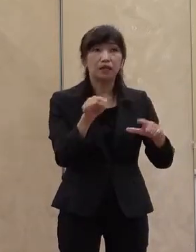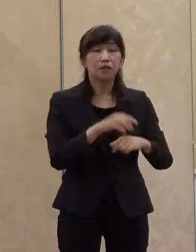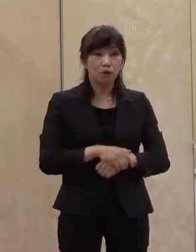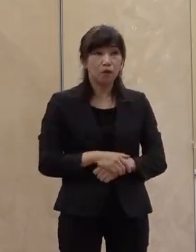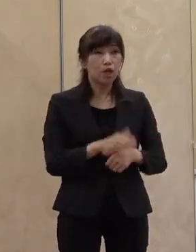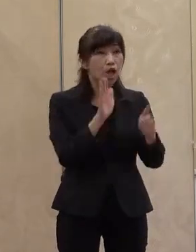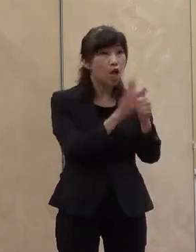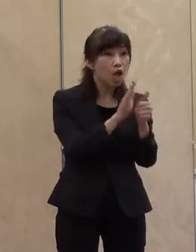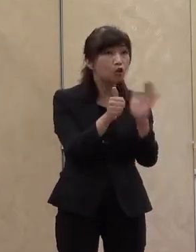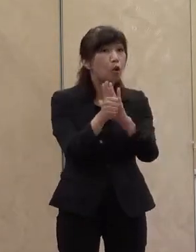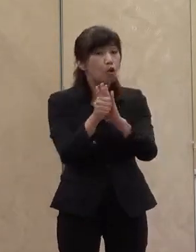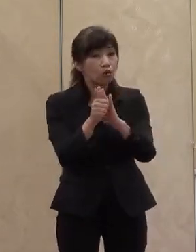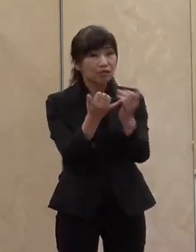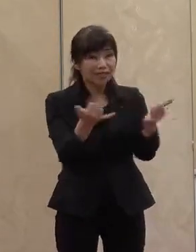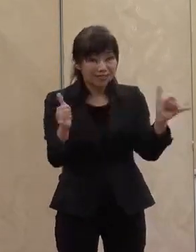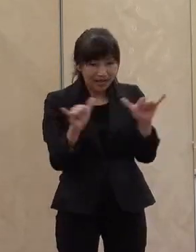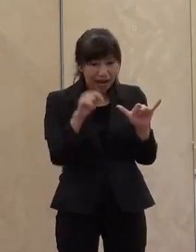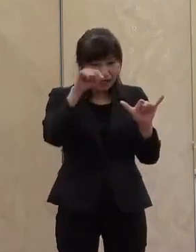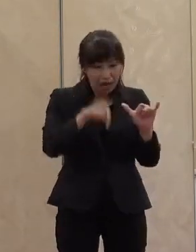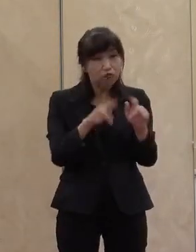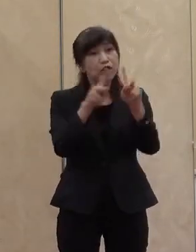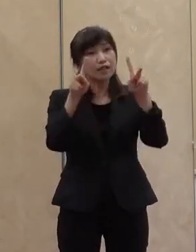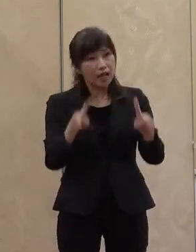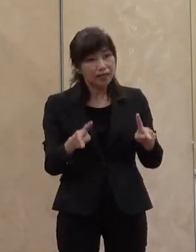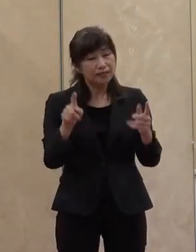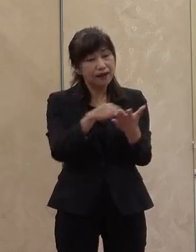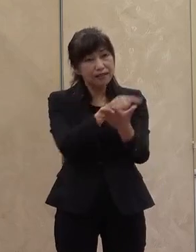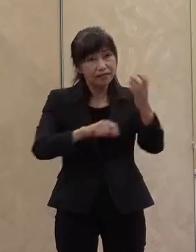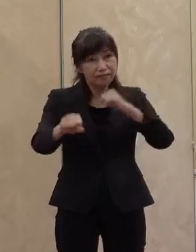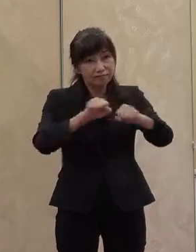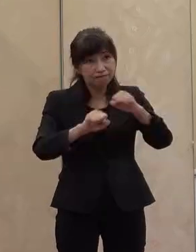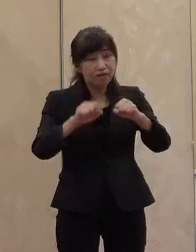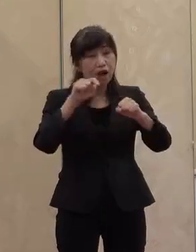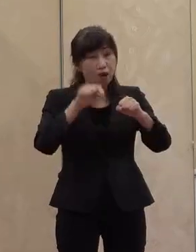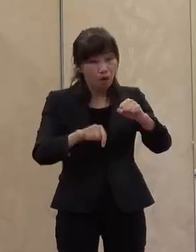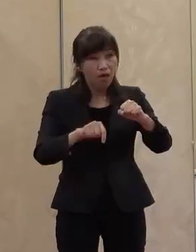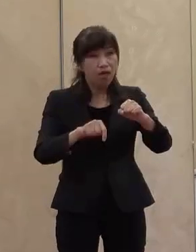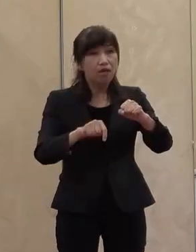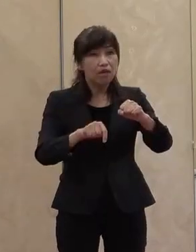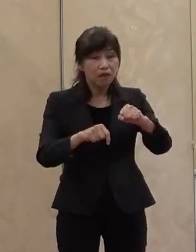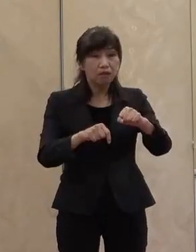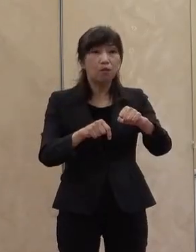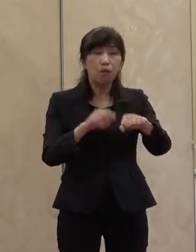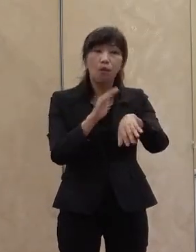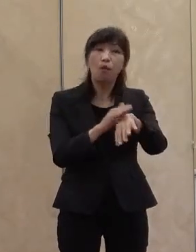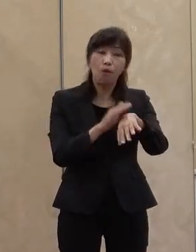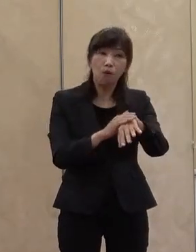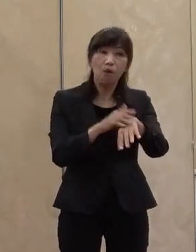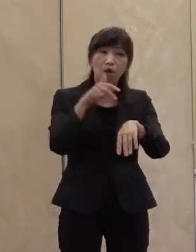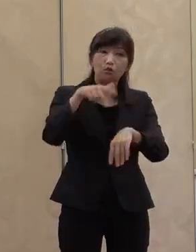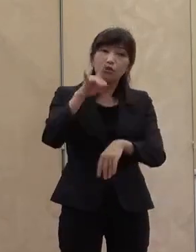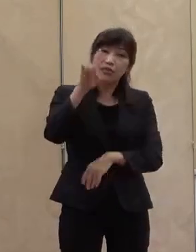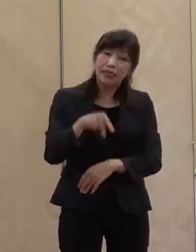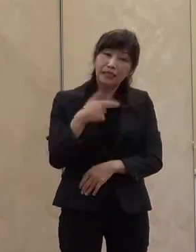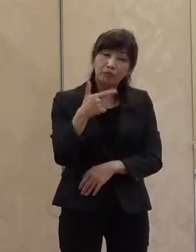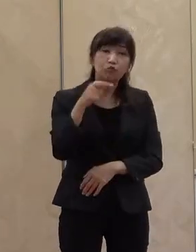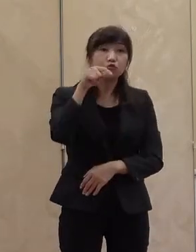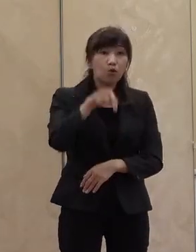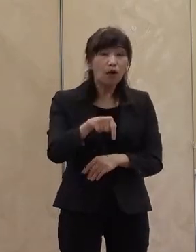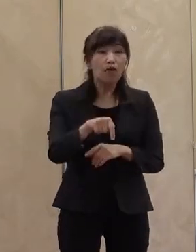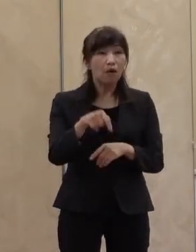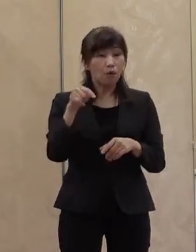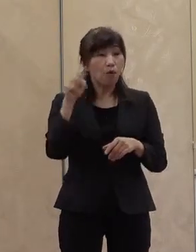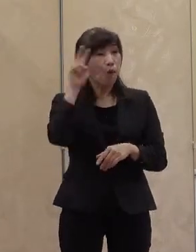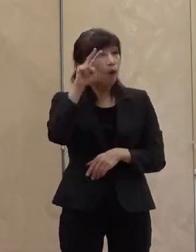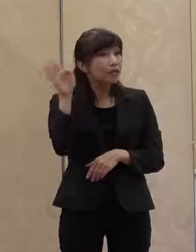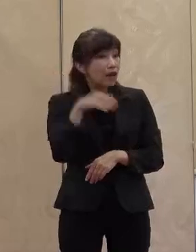いわゆる社会の課題を解決するということのスキーム、これに大阪府に情報提供なんかすることで、このスキームを広げ